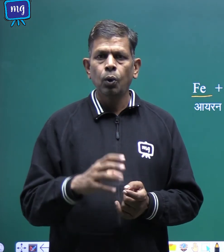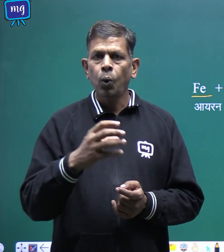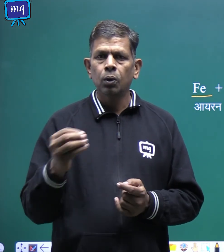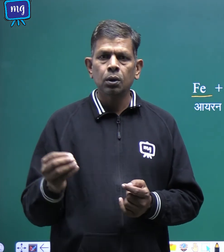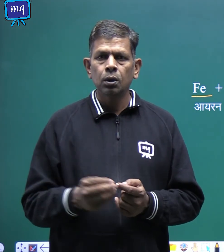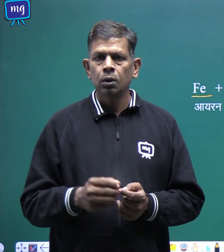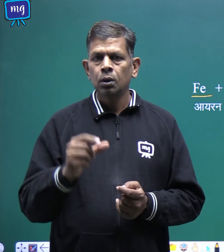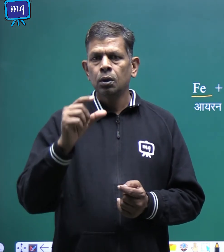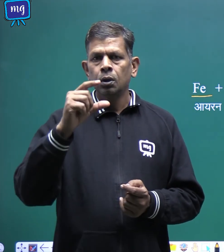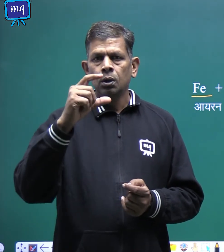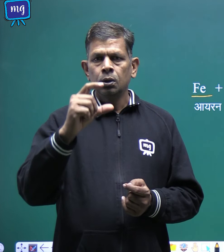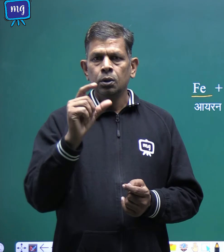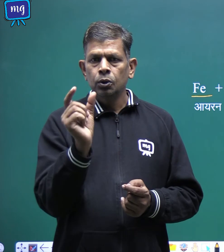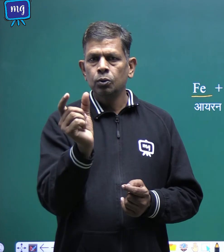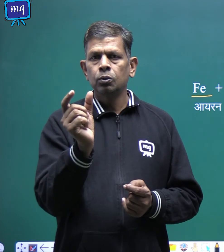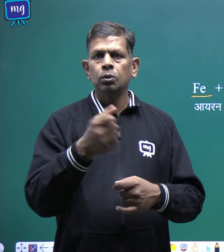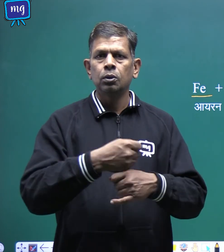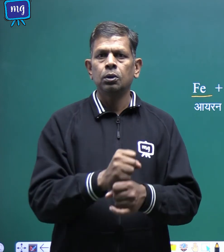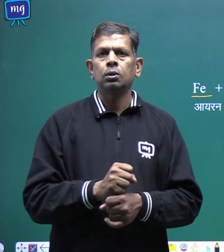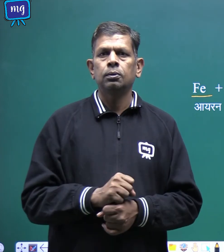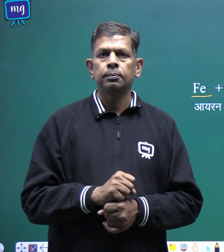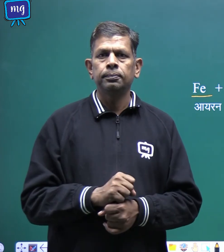और कॉपर।